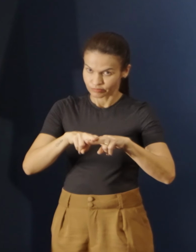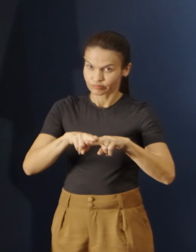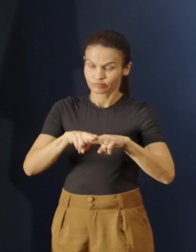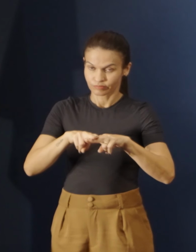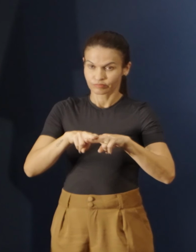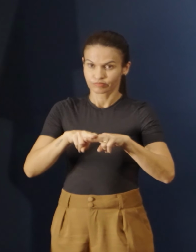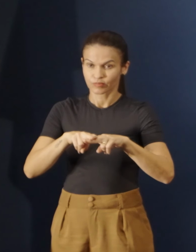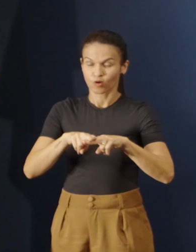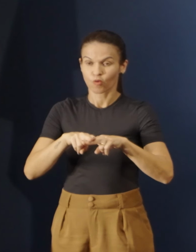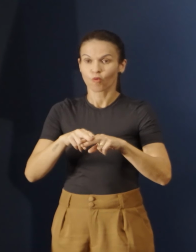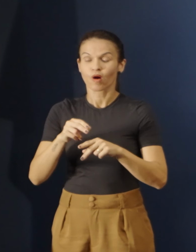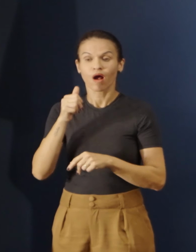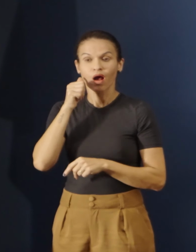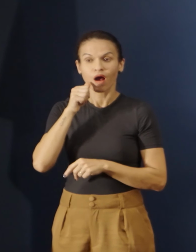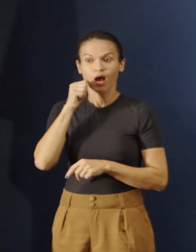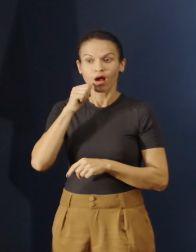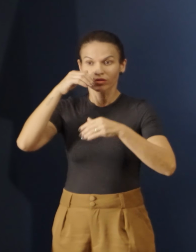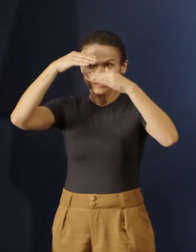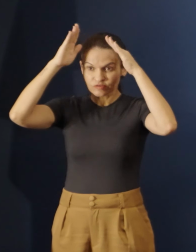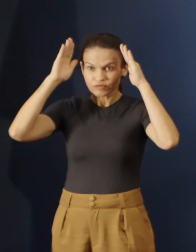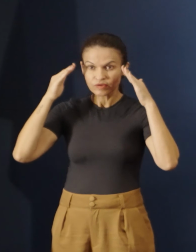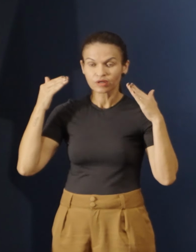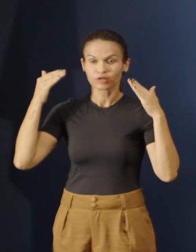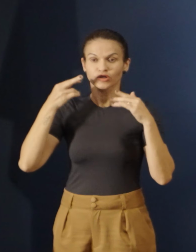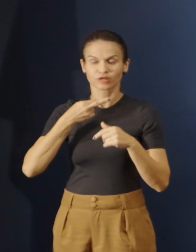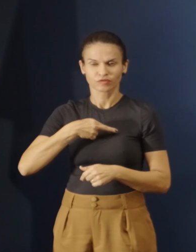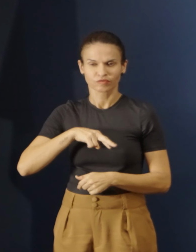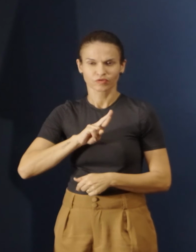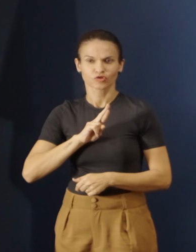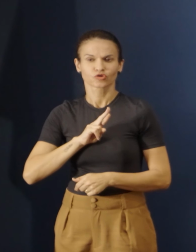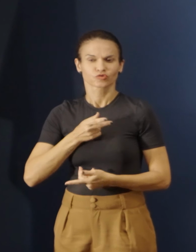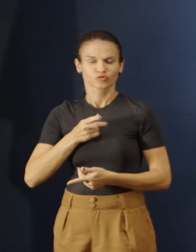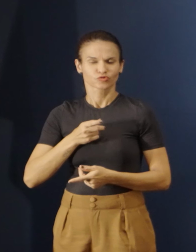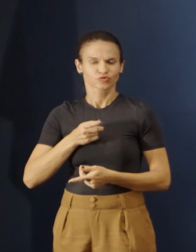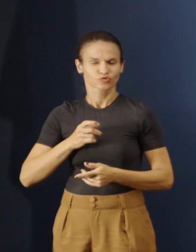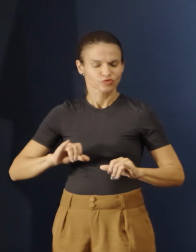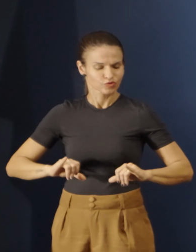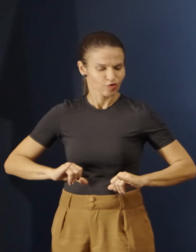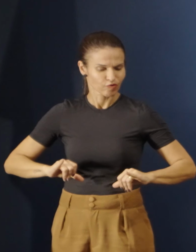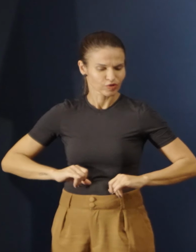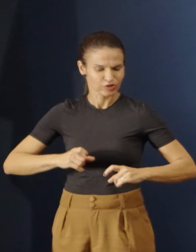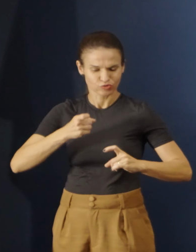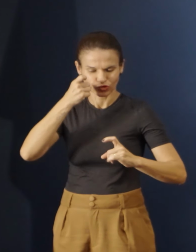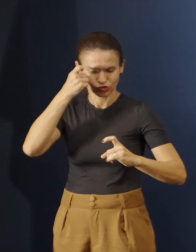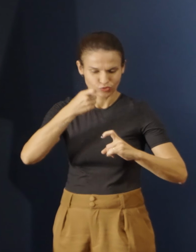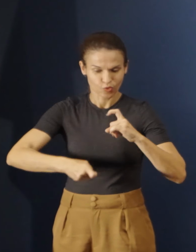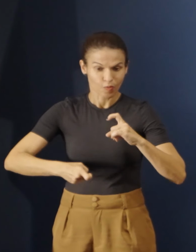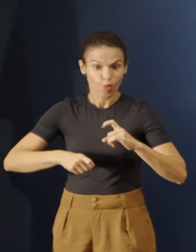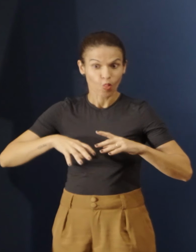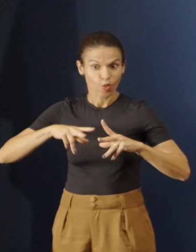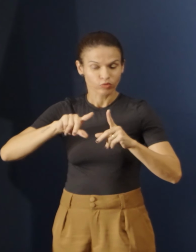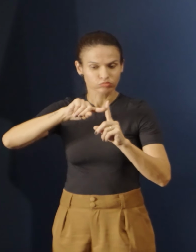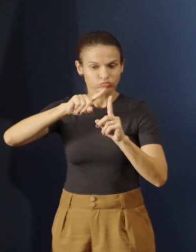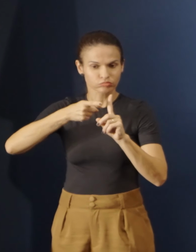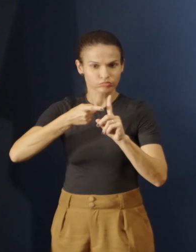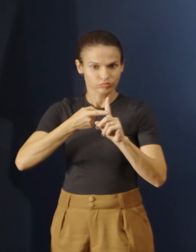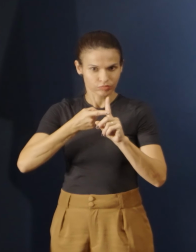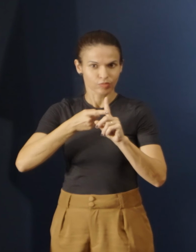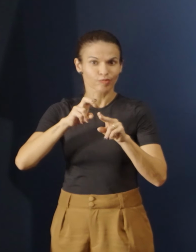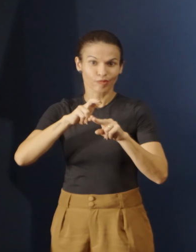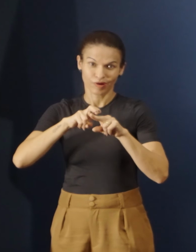no caso, quando as freiras religiosas sofreram estupros coletivos, quase todas engravidaram em função